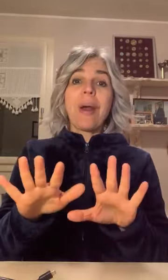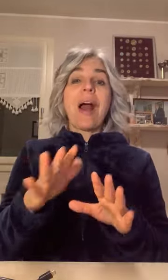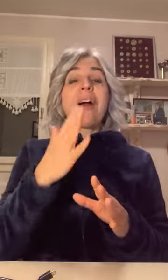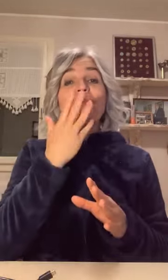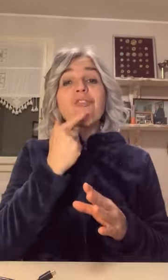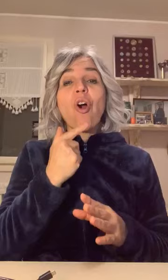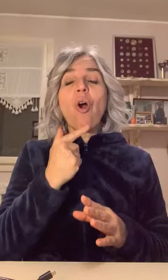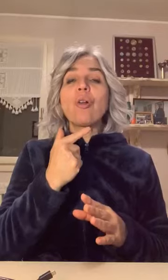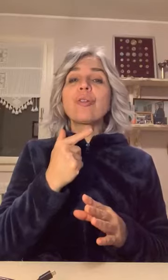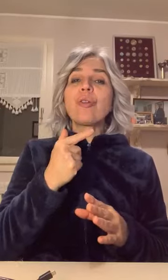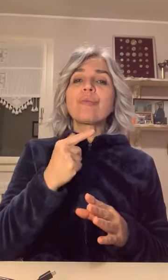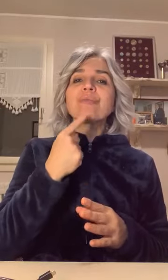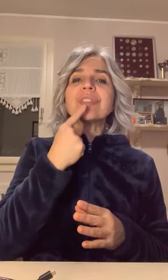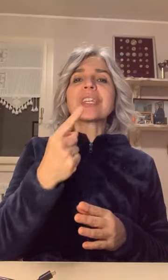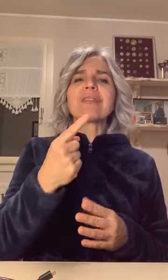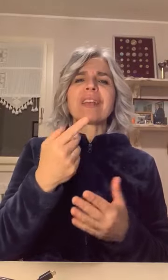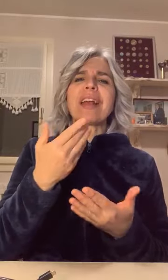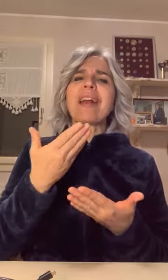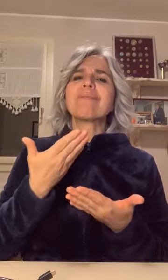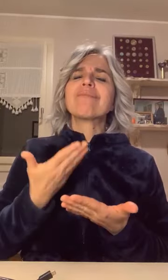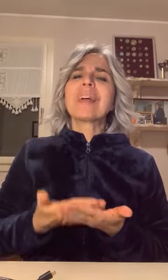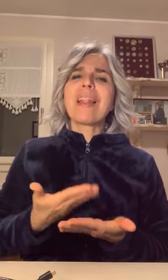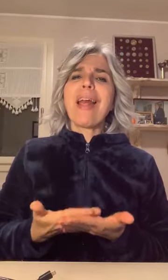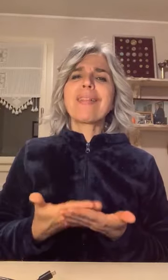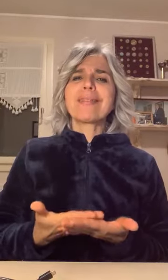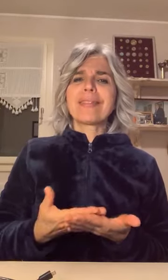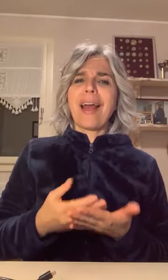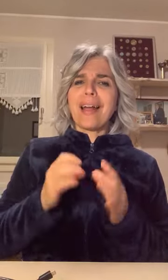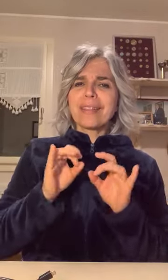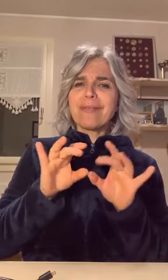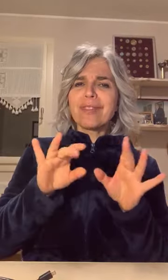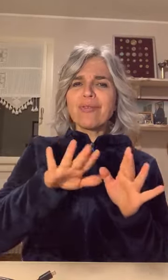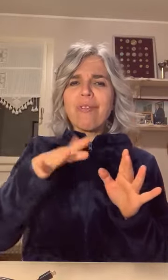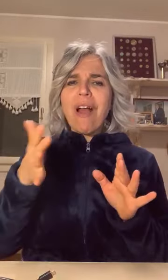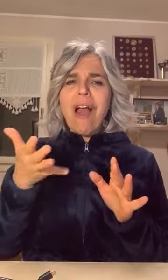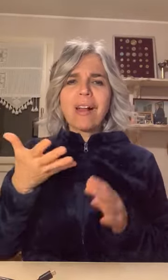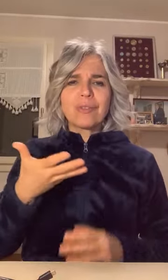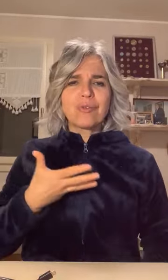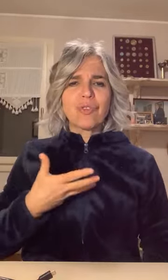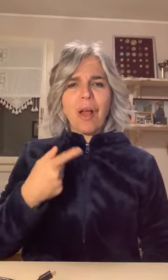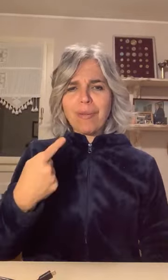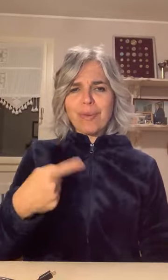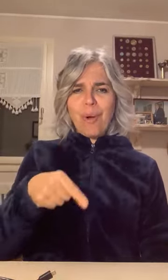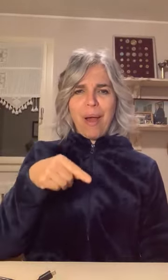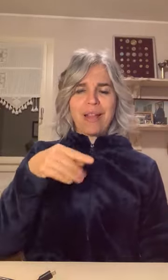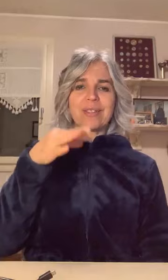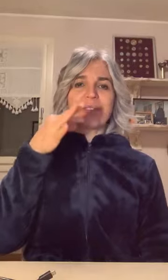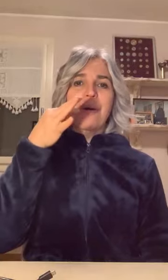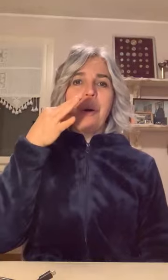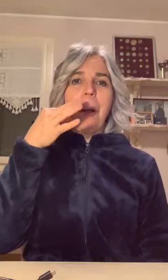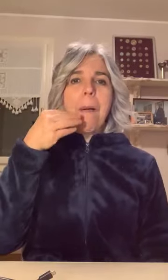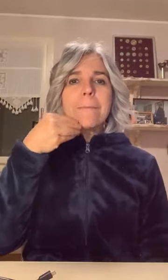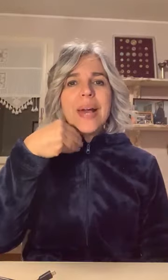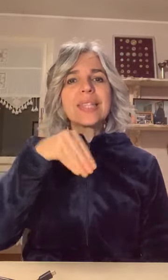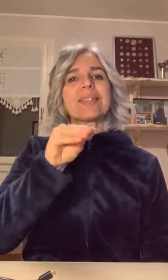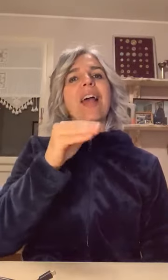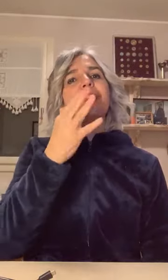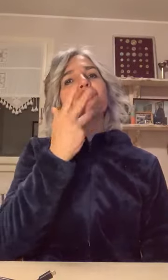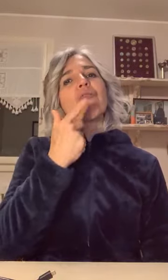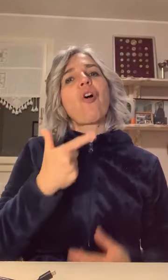sta diffondendo ed è per questo è il messaggio che io vorrei dare ad ognuno di voi, ma e anche dare